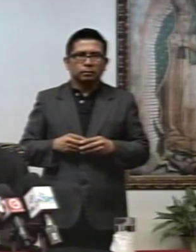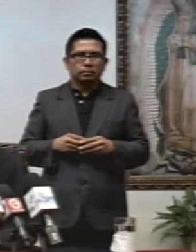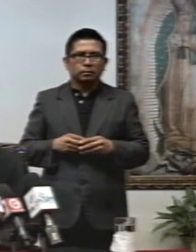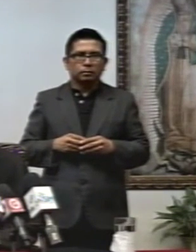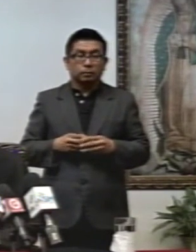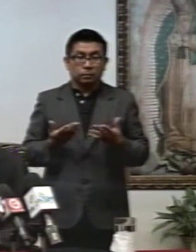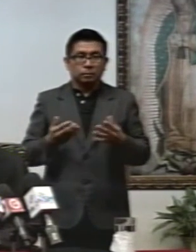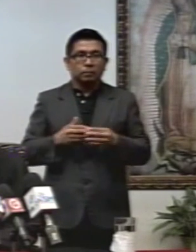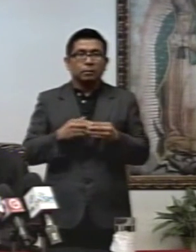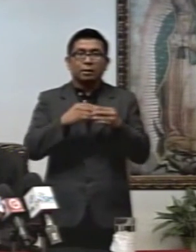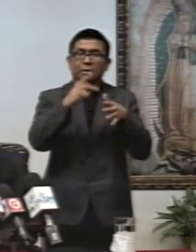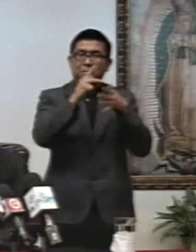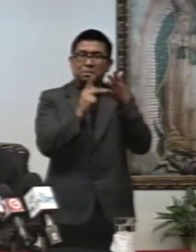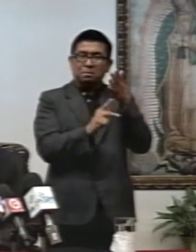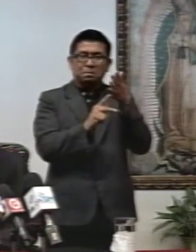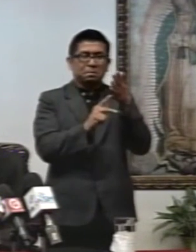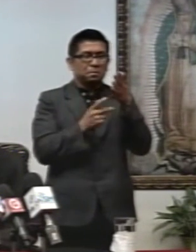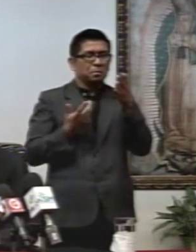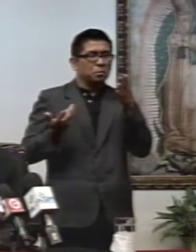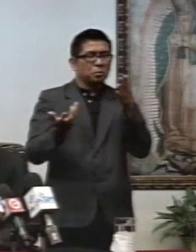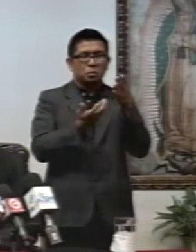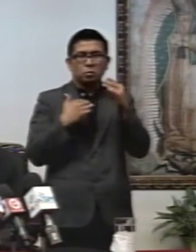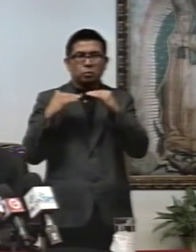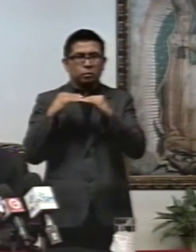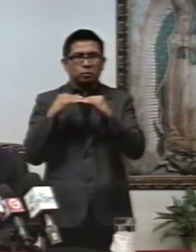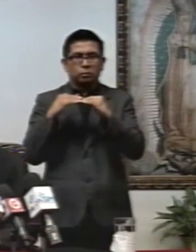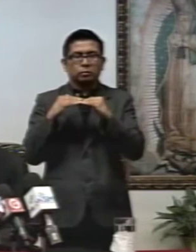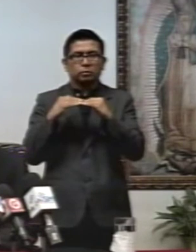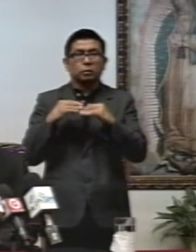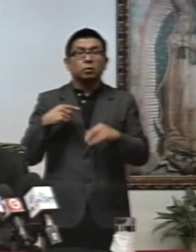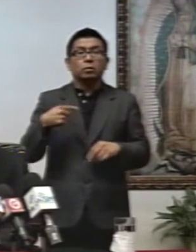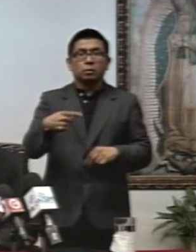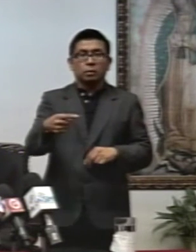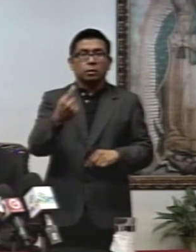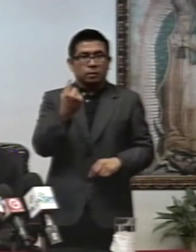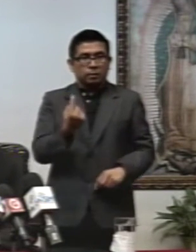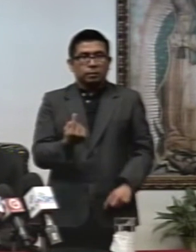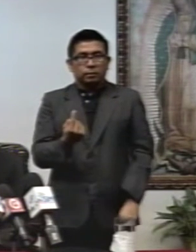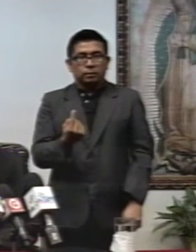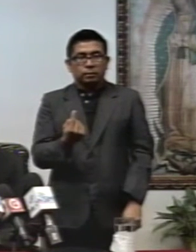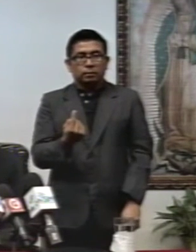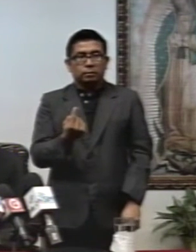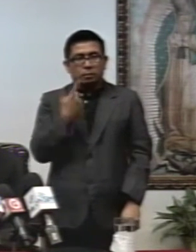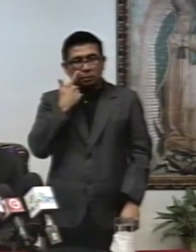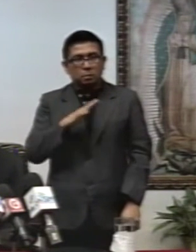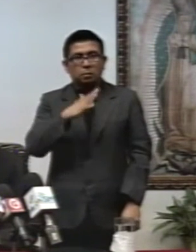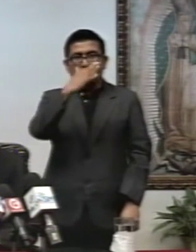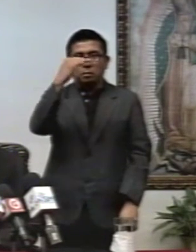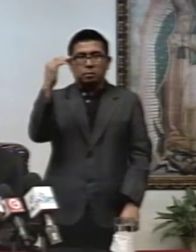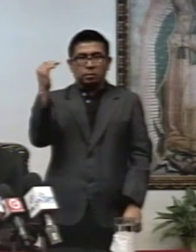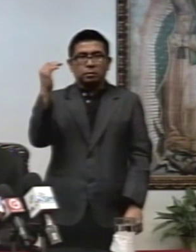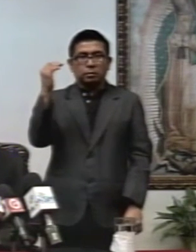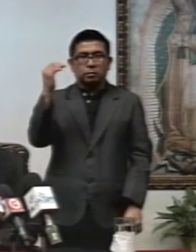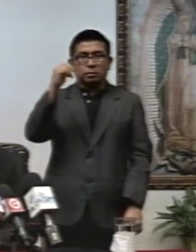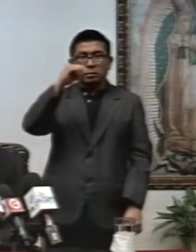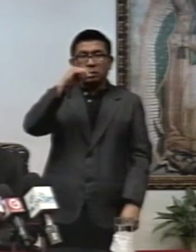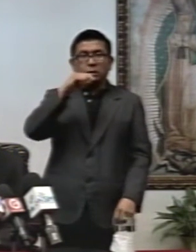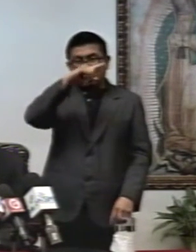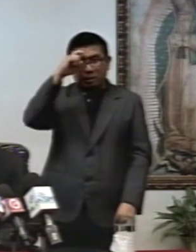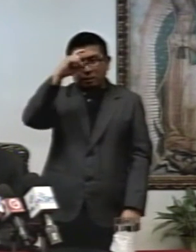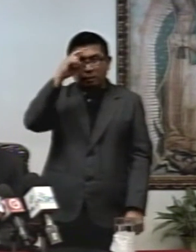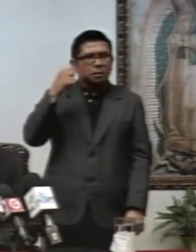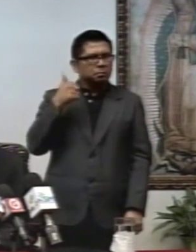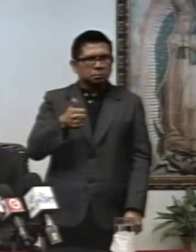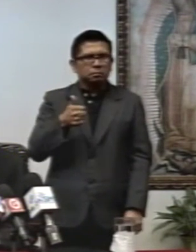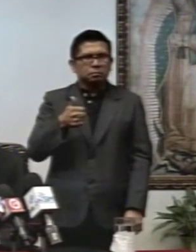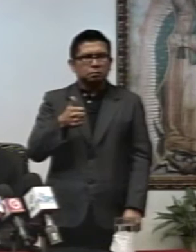Los principios son los mismos. Cuando una persona o una nación obra el bien,